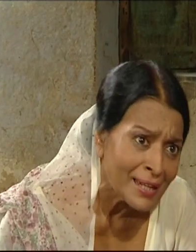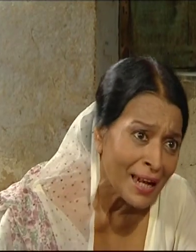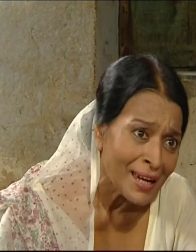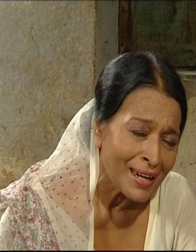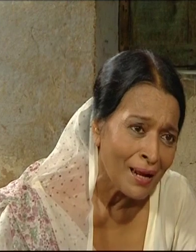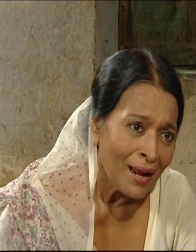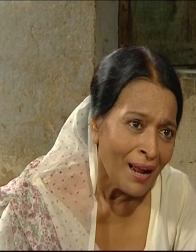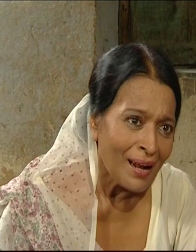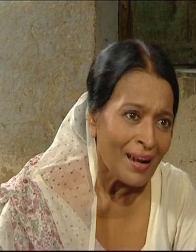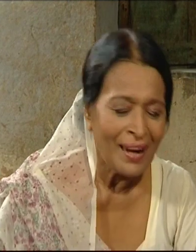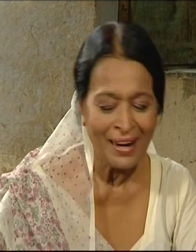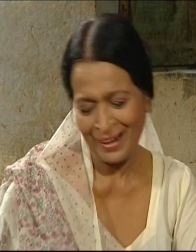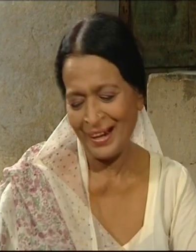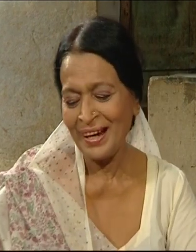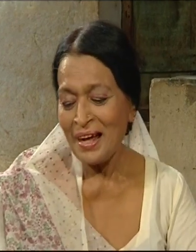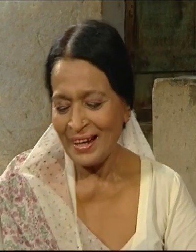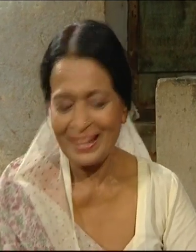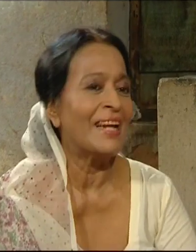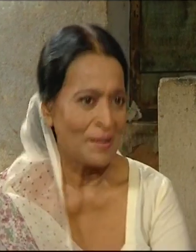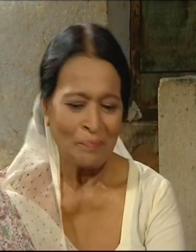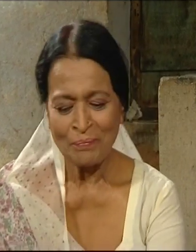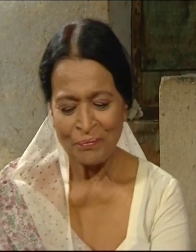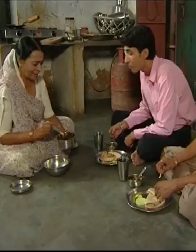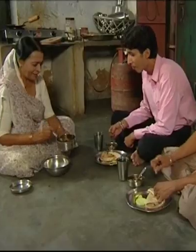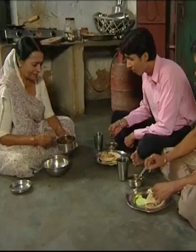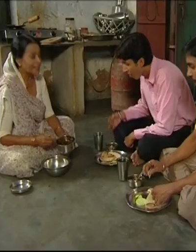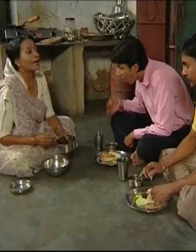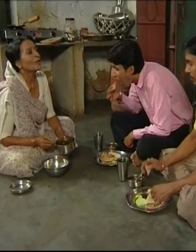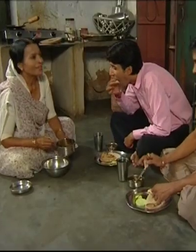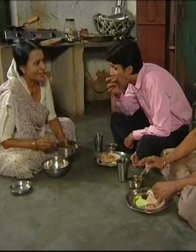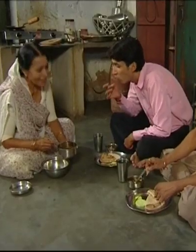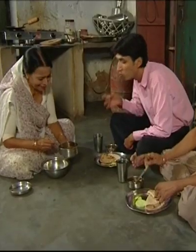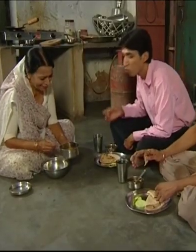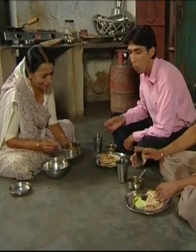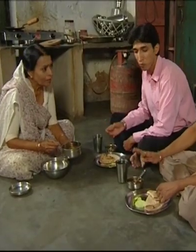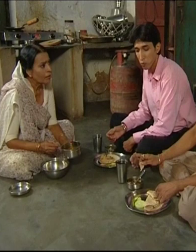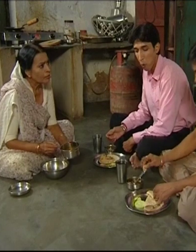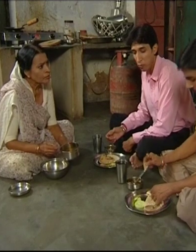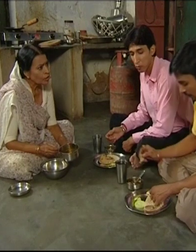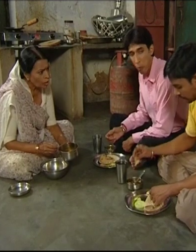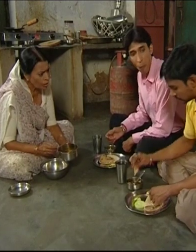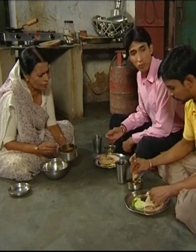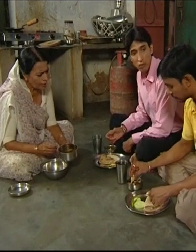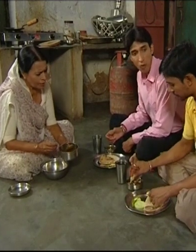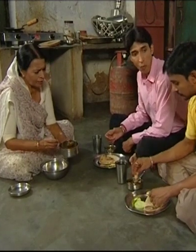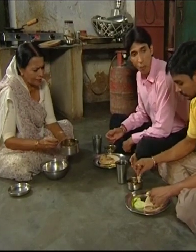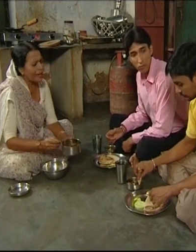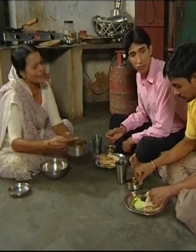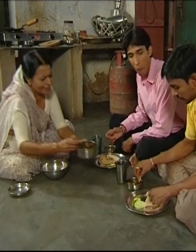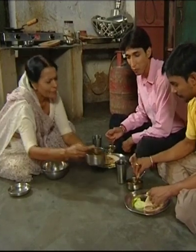लिया है। ले ले, साग और ले ले। नहीं नहीं। क्यों? अरे ले भी